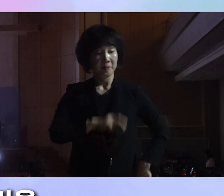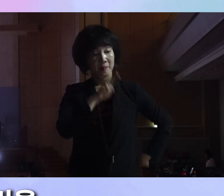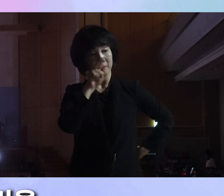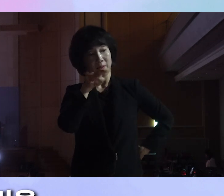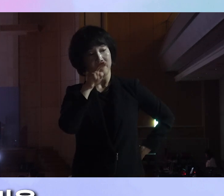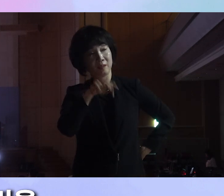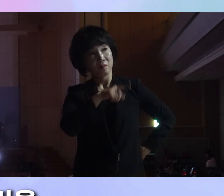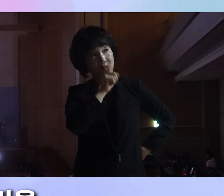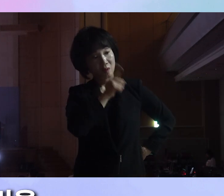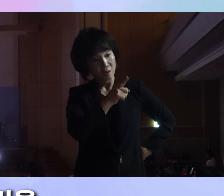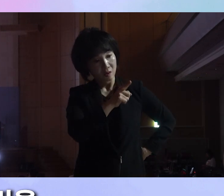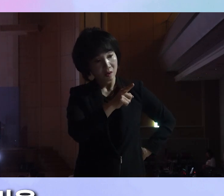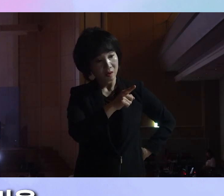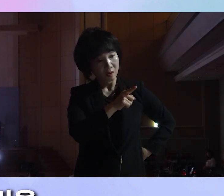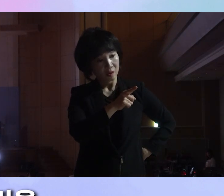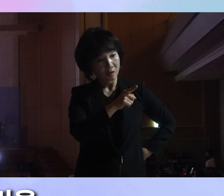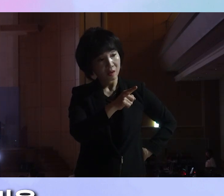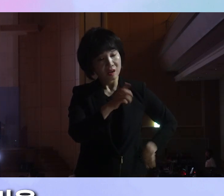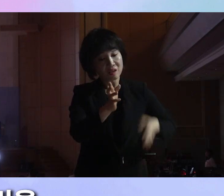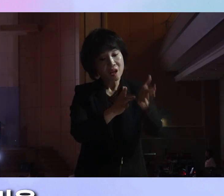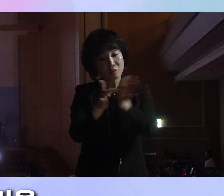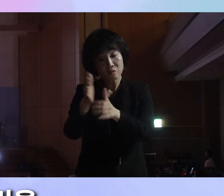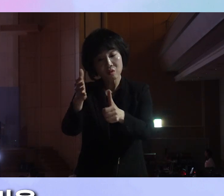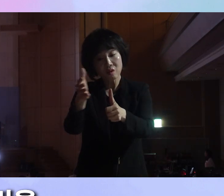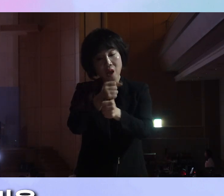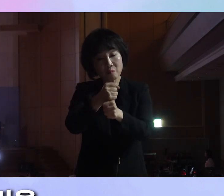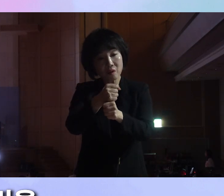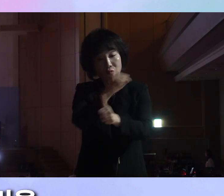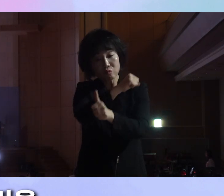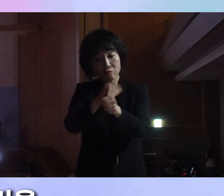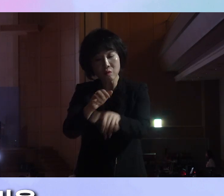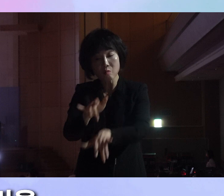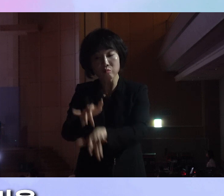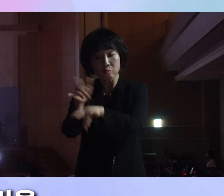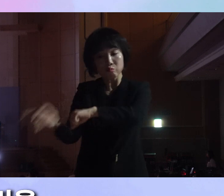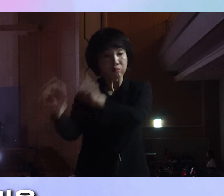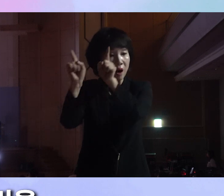그래, 당시 상황이 어땠다고?